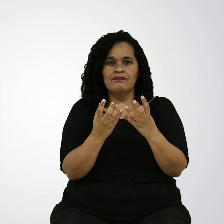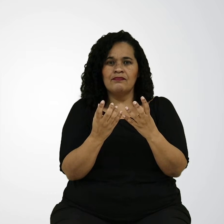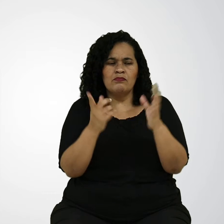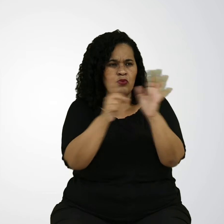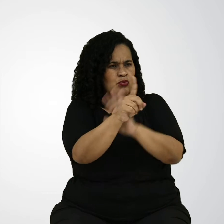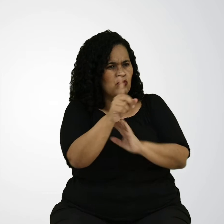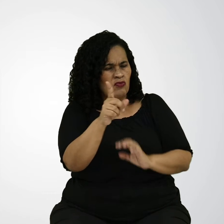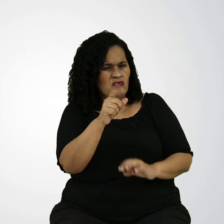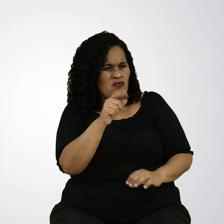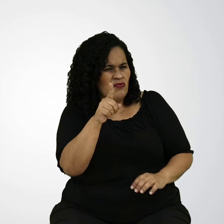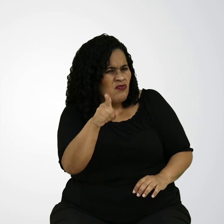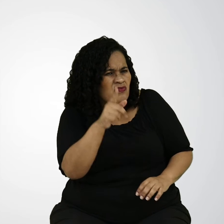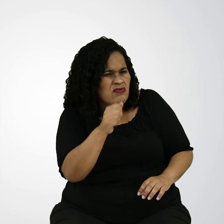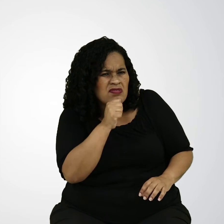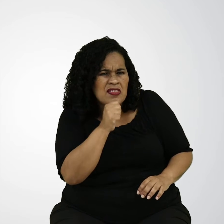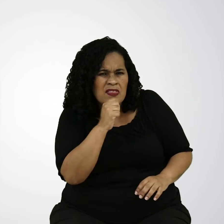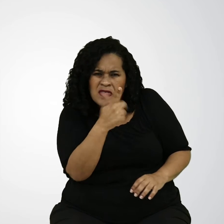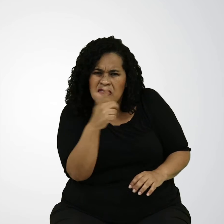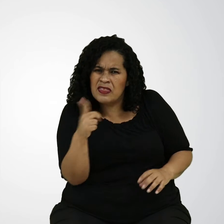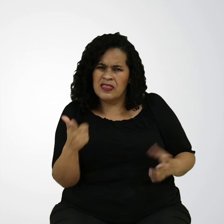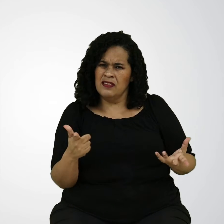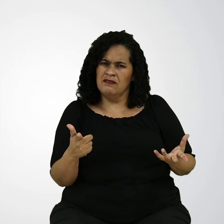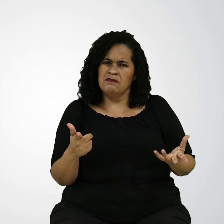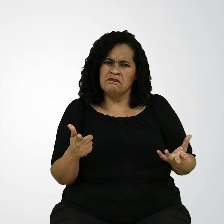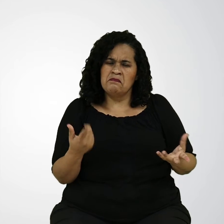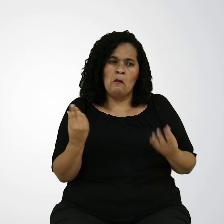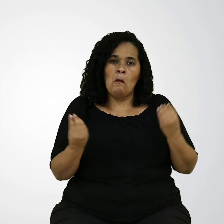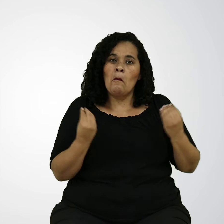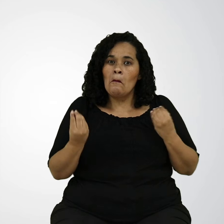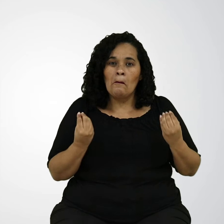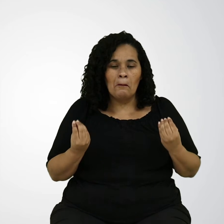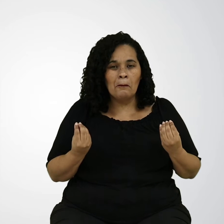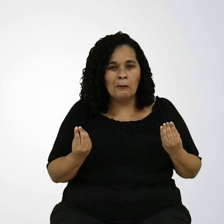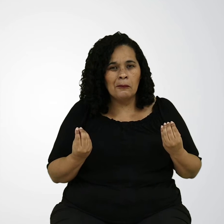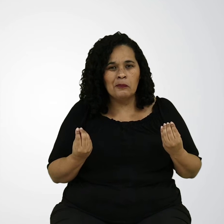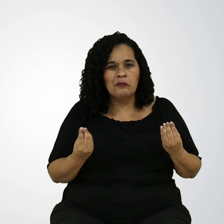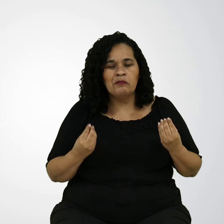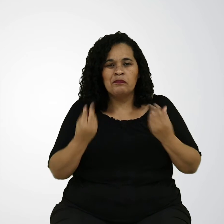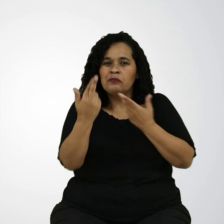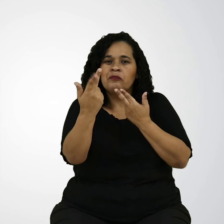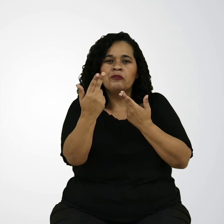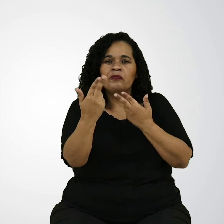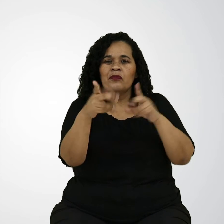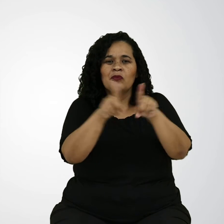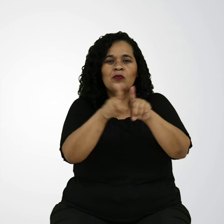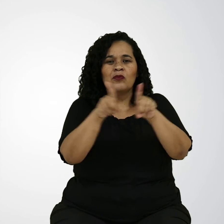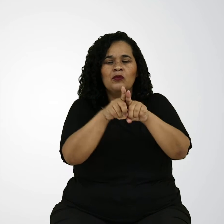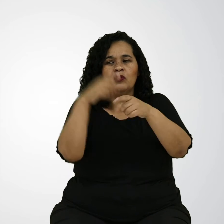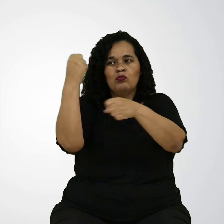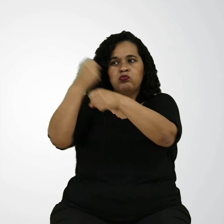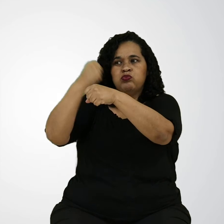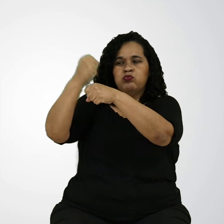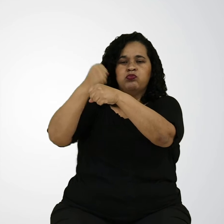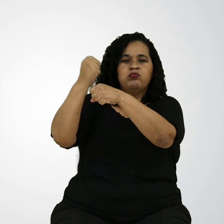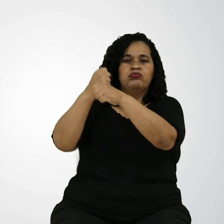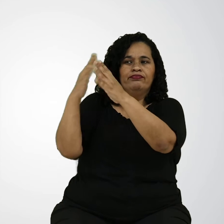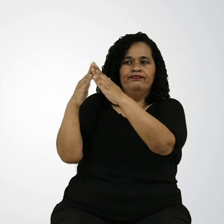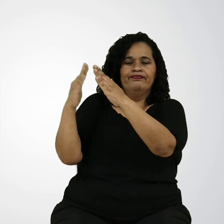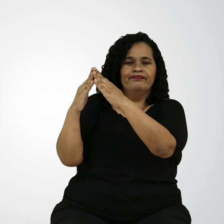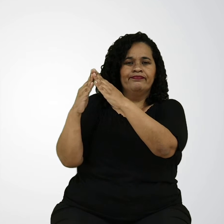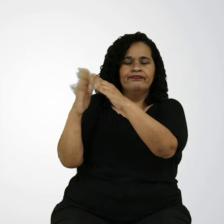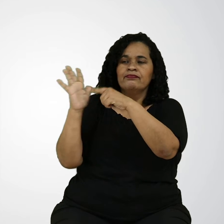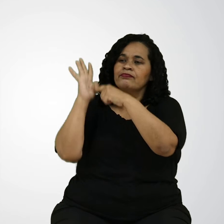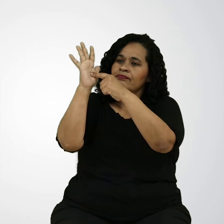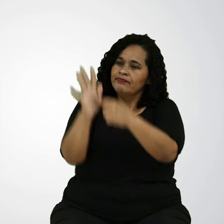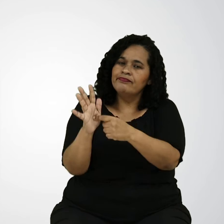impressionante, até propaganda de material de construção. Né? O cara termina a construção inteira assim, deu um vazamento, porque faltou